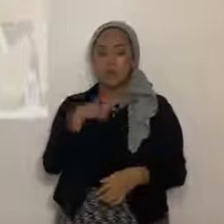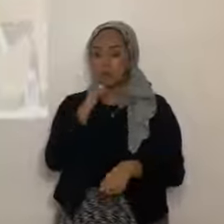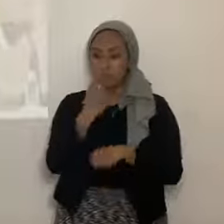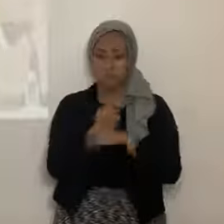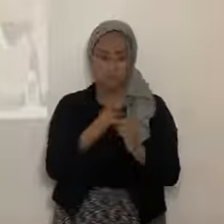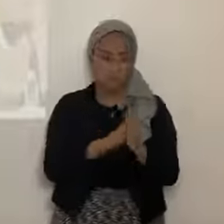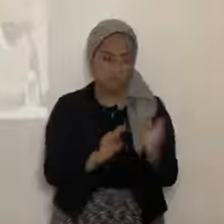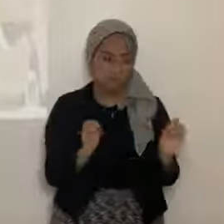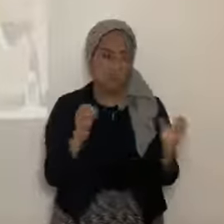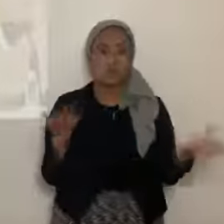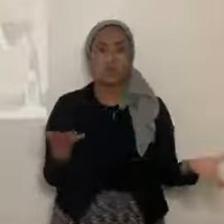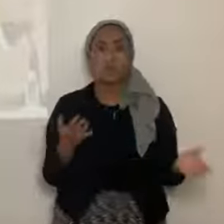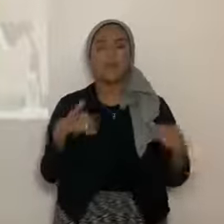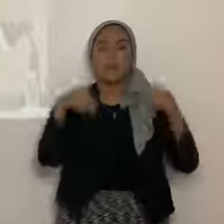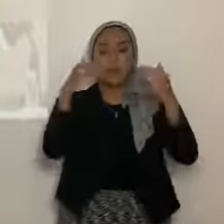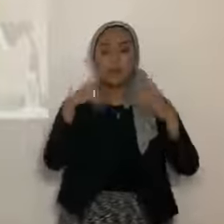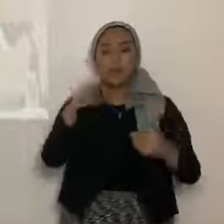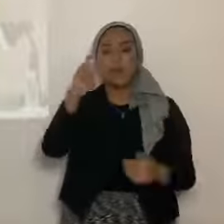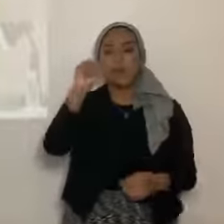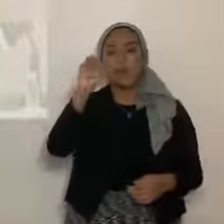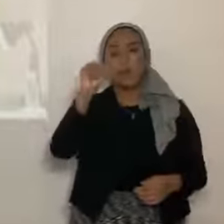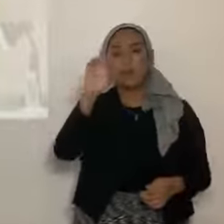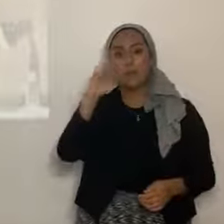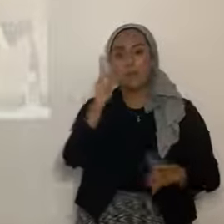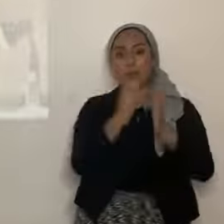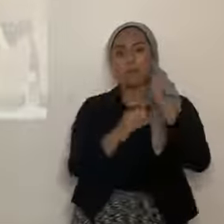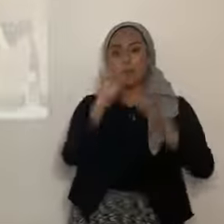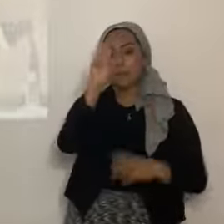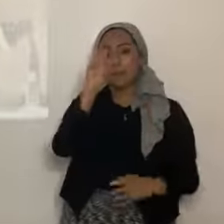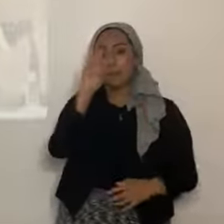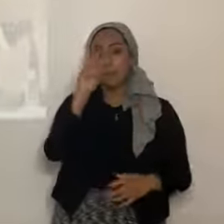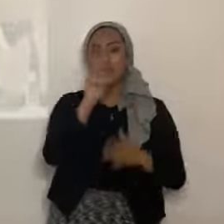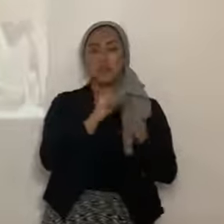Ahora vamos a Marcos, por favor, Marcos 6, 23. Eso